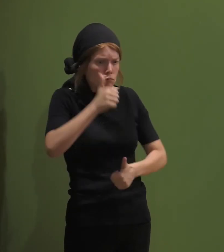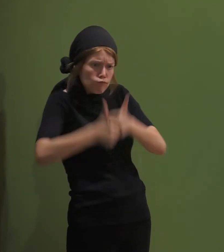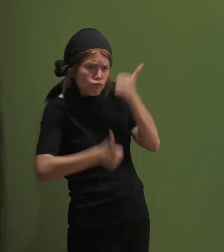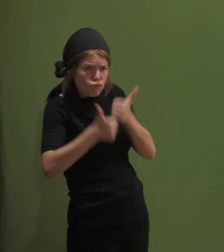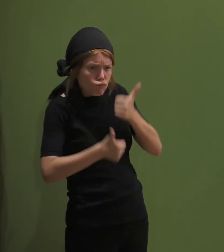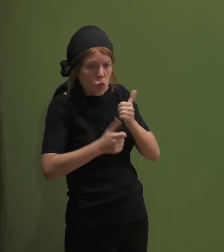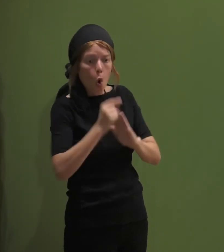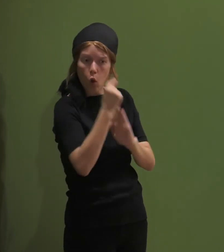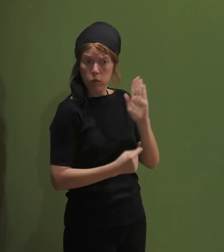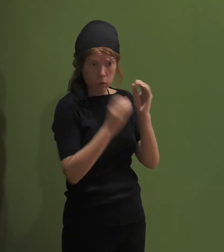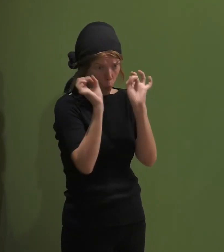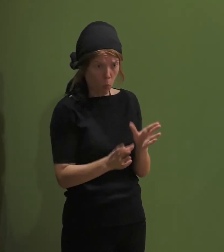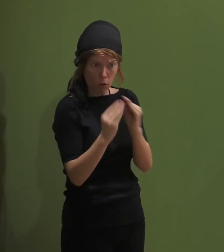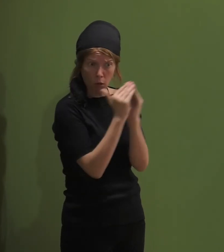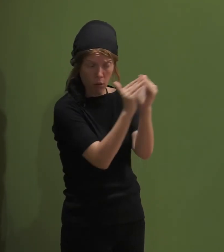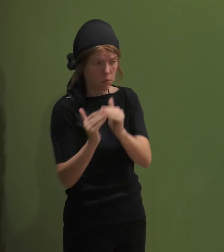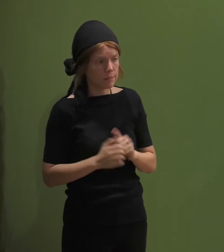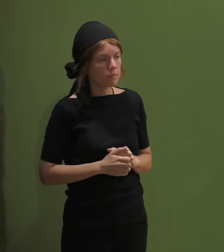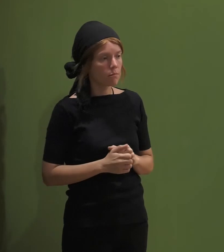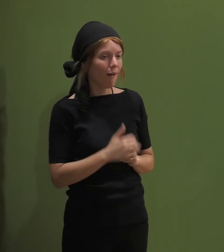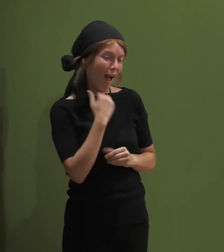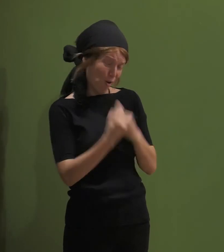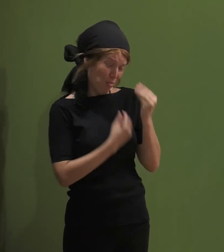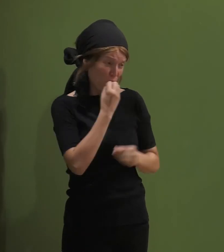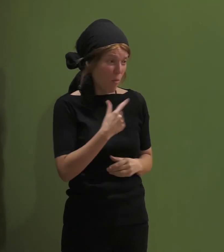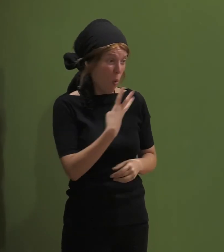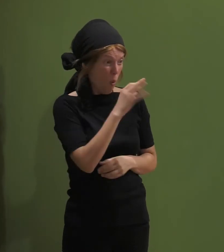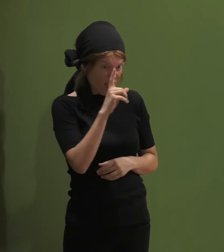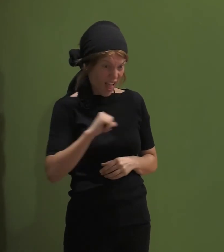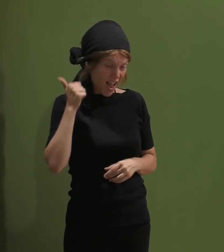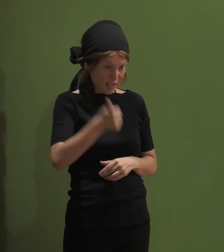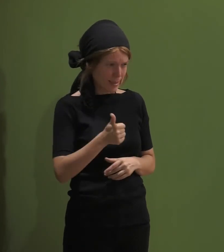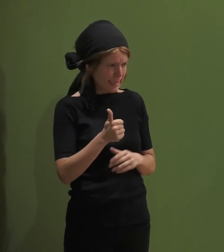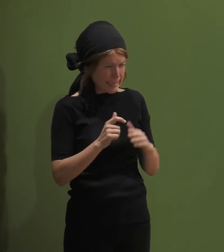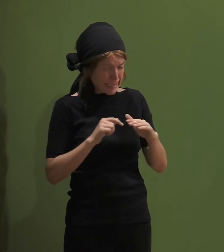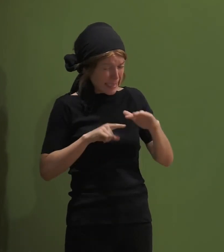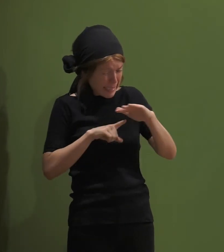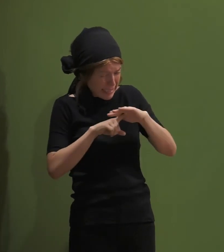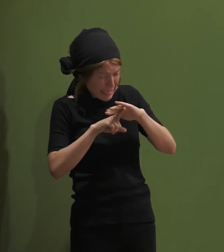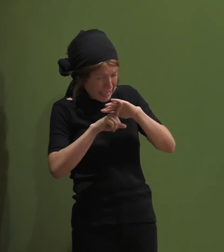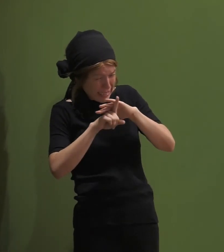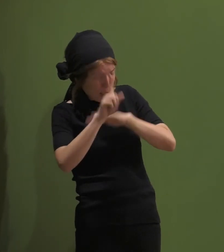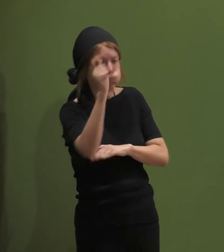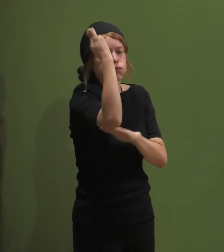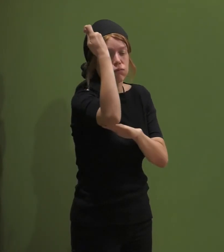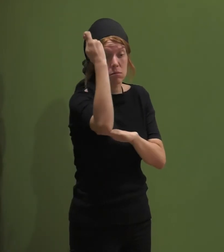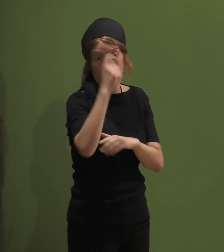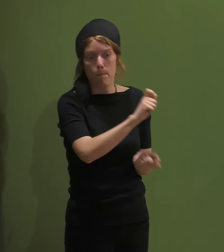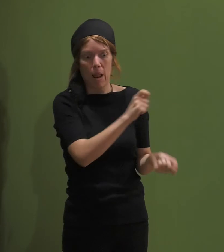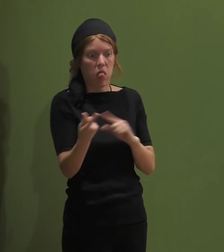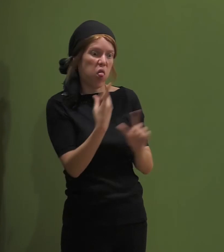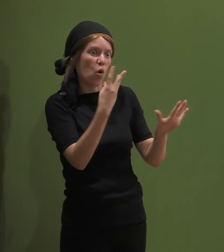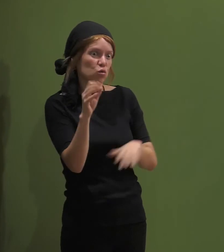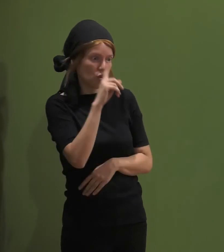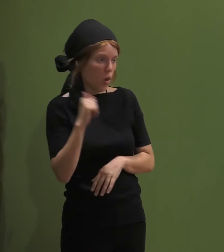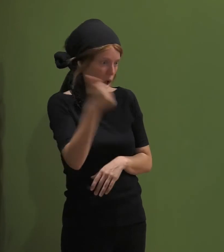en las mismas condiciones. Algo habremos hecho bien cuando en 40 años hemos sido capaces de alcanzar niveles de competitividad parecidos a aquellos que llevan